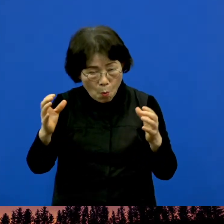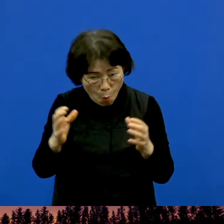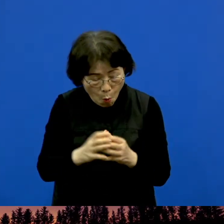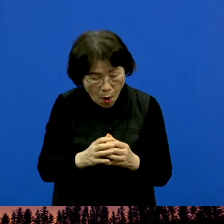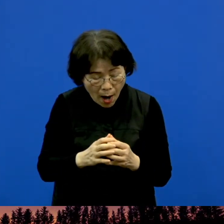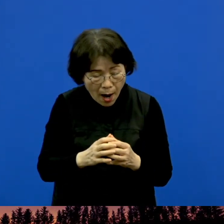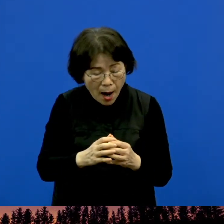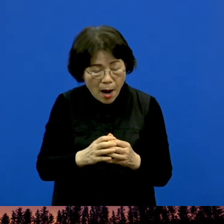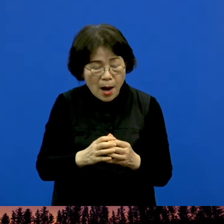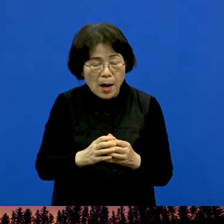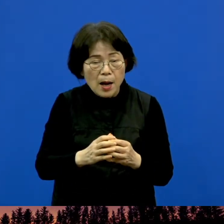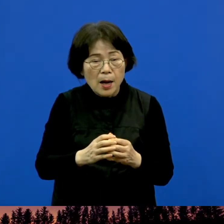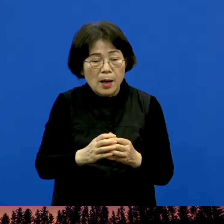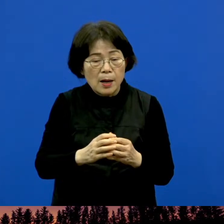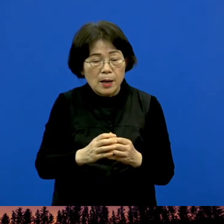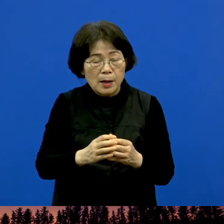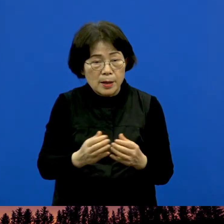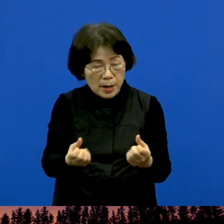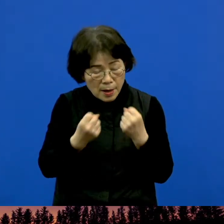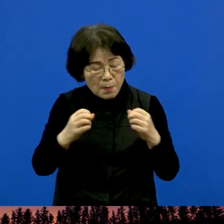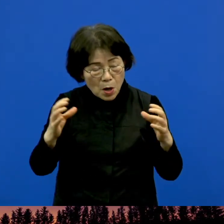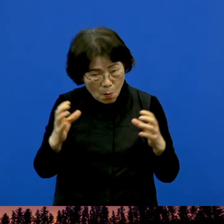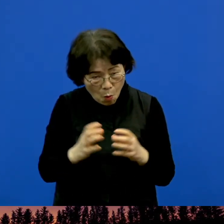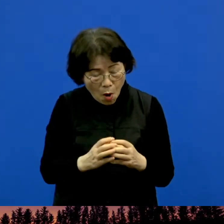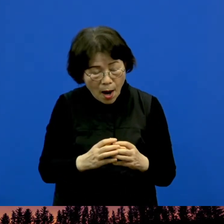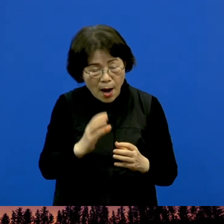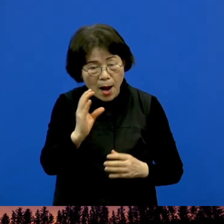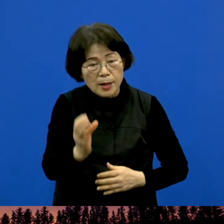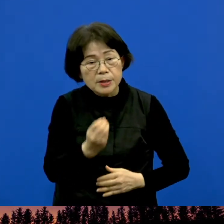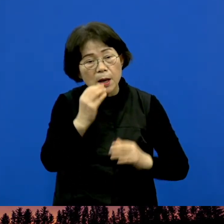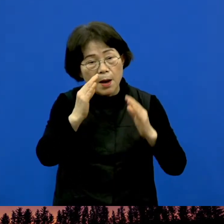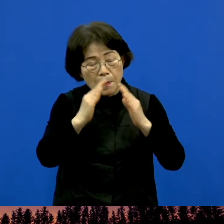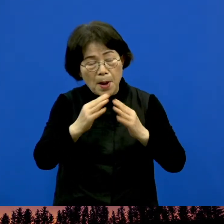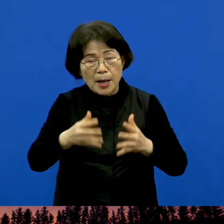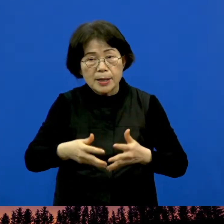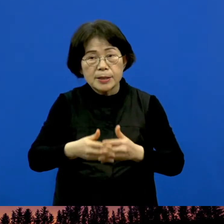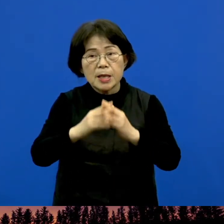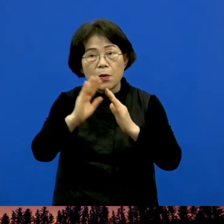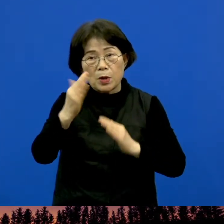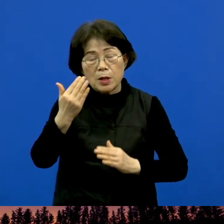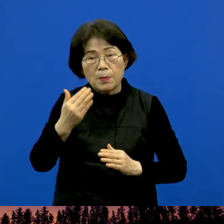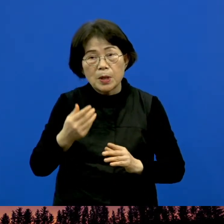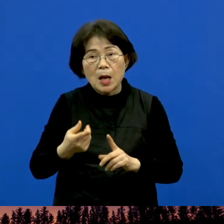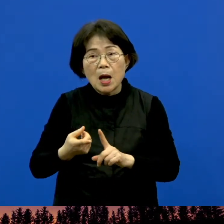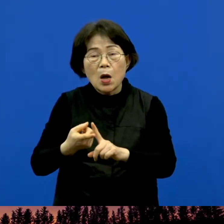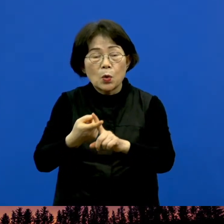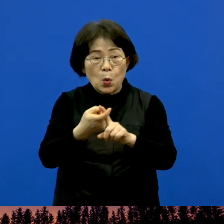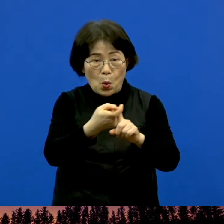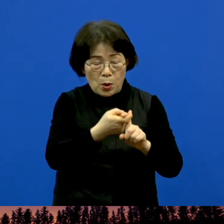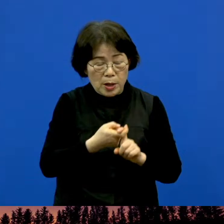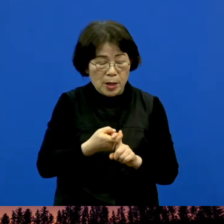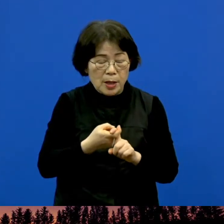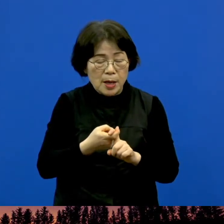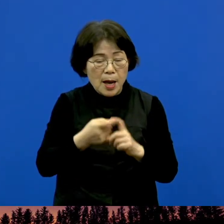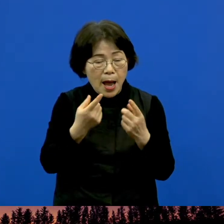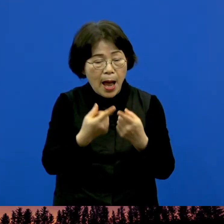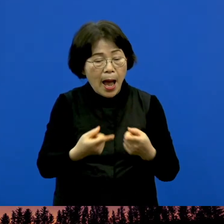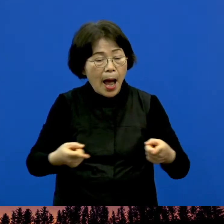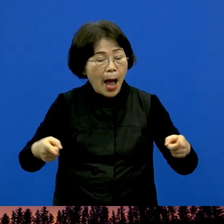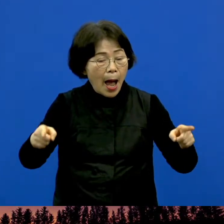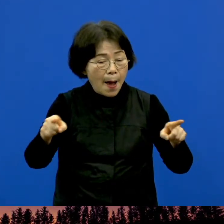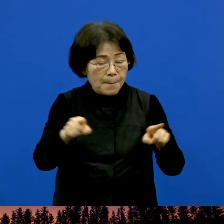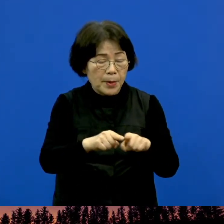여러분, 한 사람은 한계가 있습니다. 하나님의 일은 철저히 동력해야 되는 거죠. 동력의 원리. 이 동력은 위력이 있습니다. 함께하는 위력이